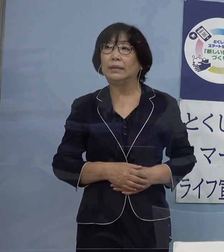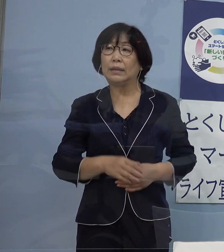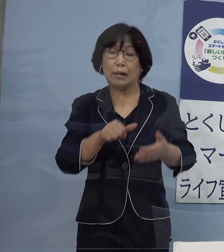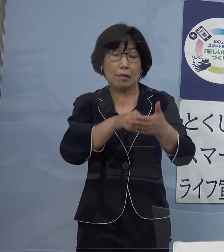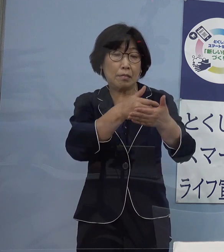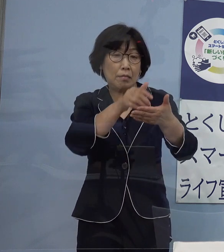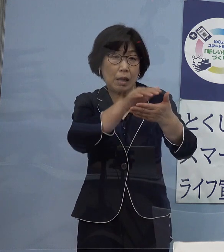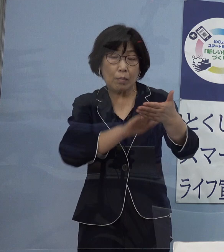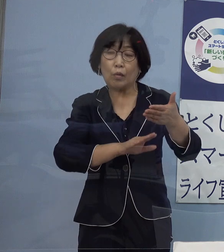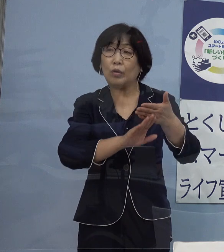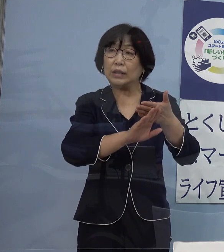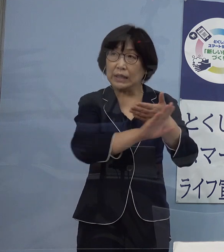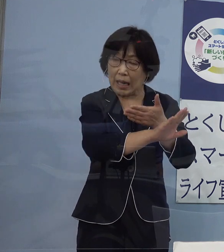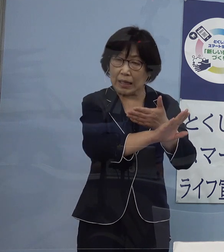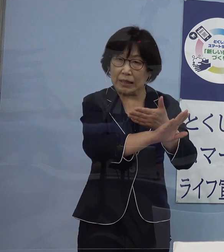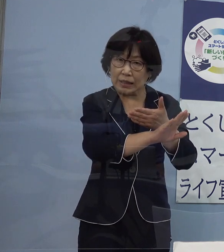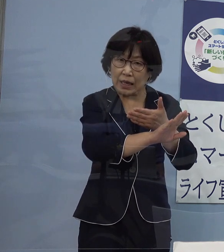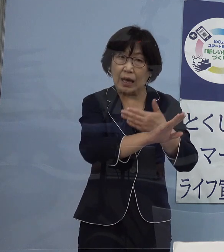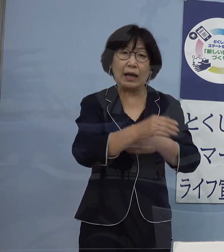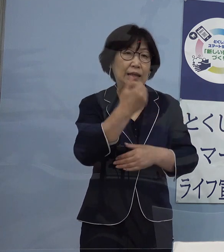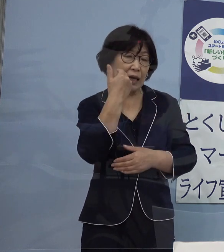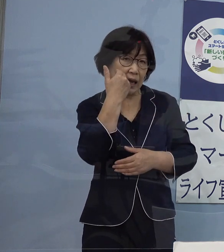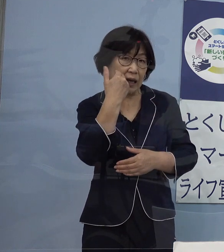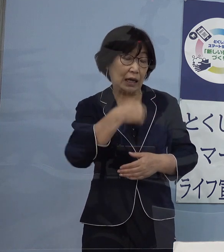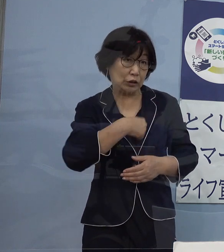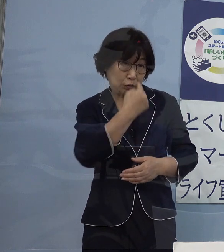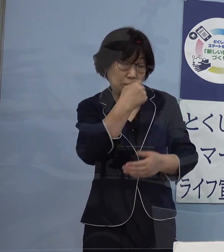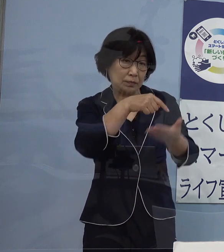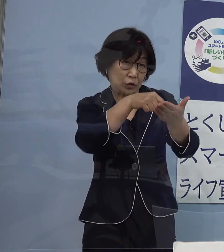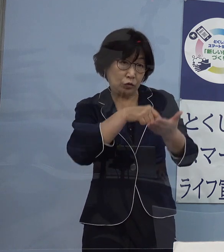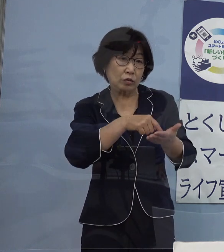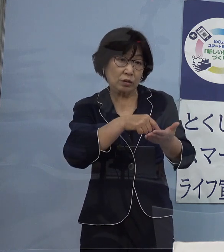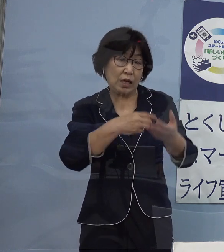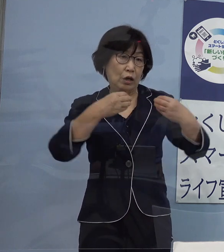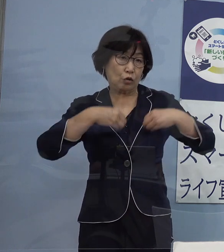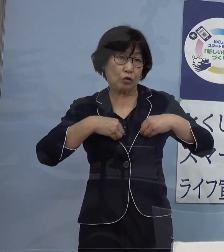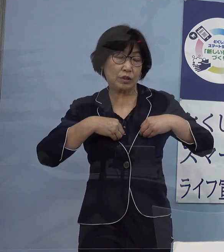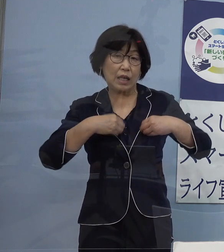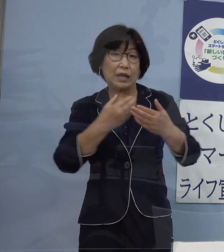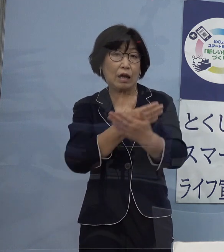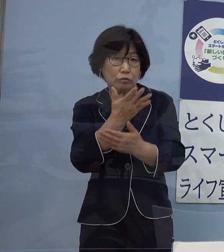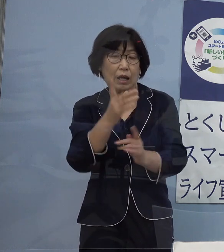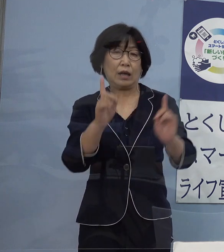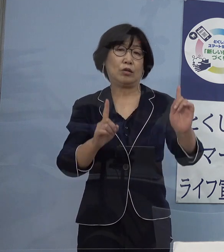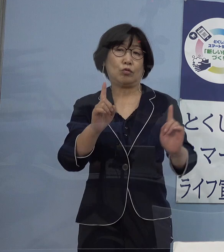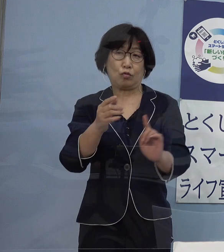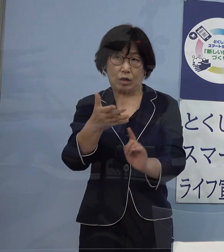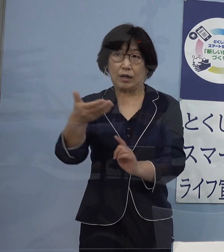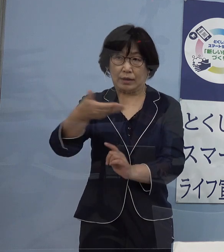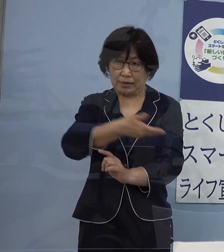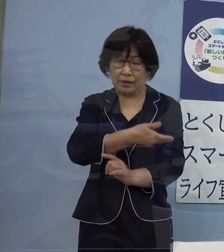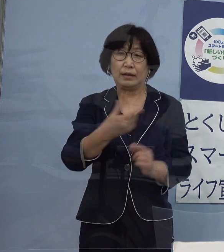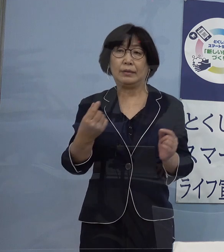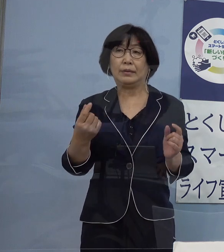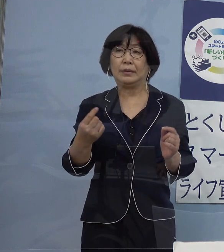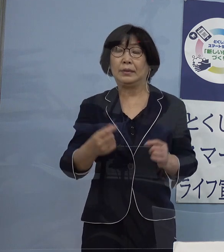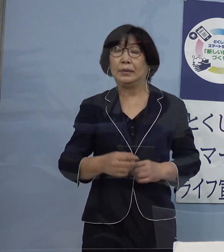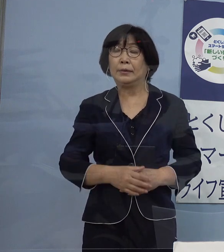が、 名乗り出て、 それが 陽性になる。 陽性になった場合、その深さがあると。ありがとう